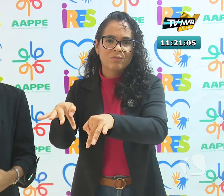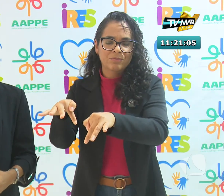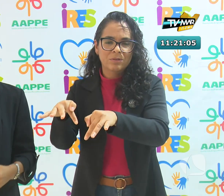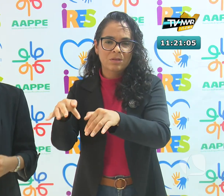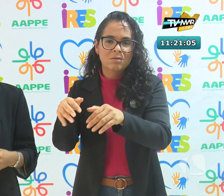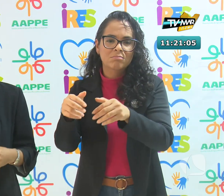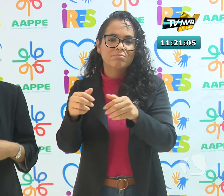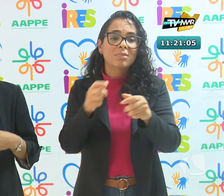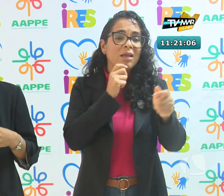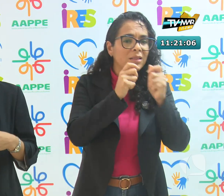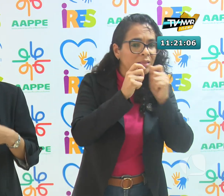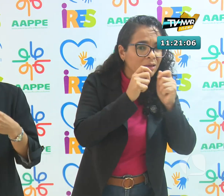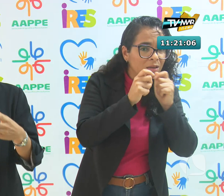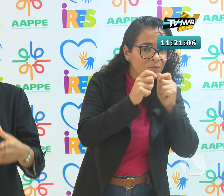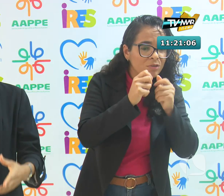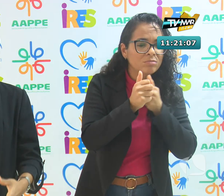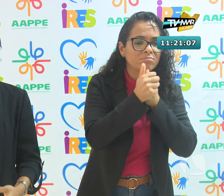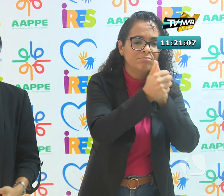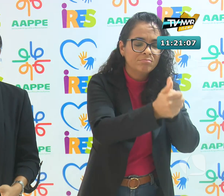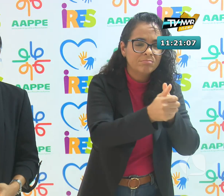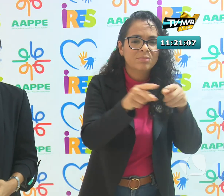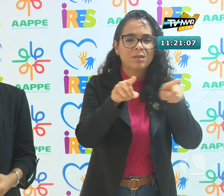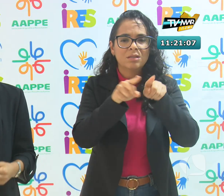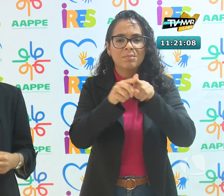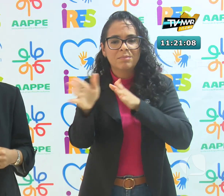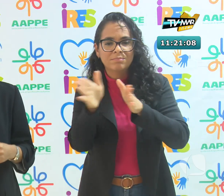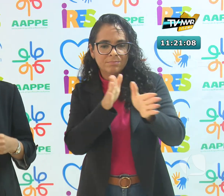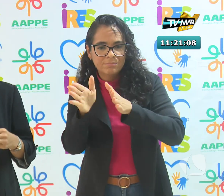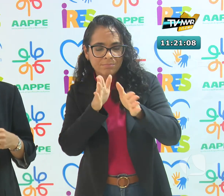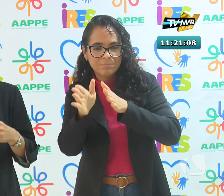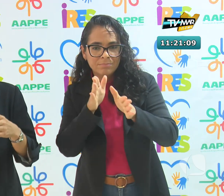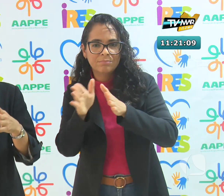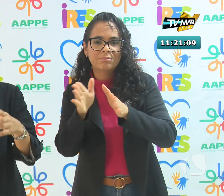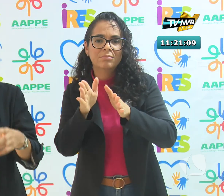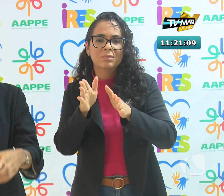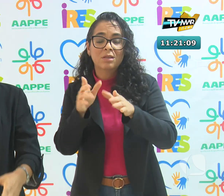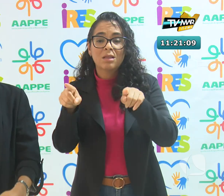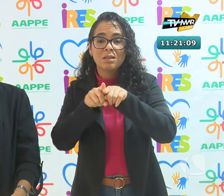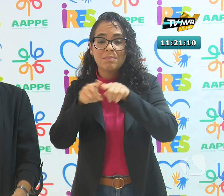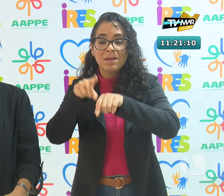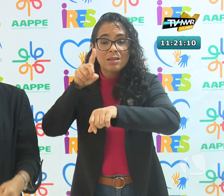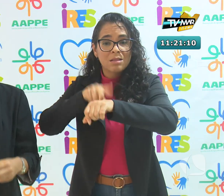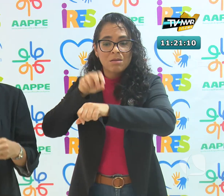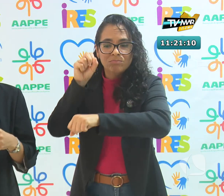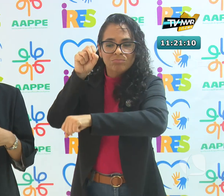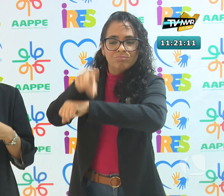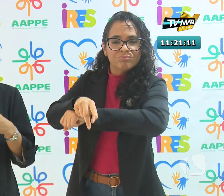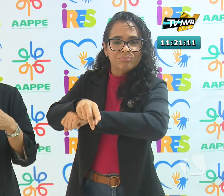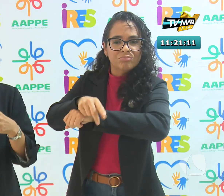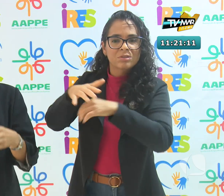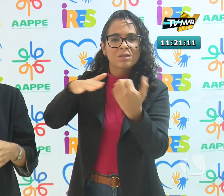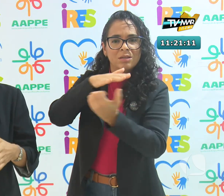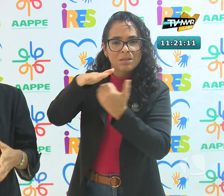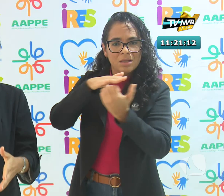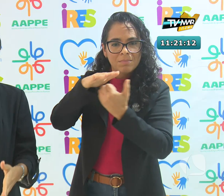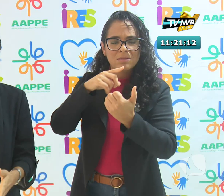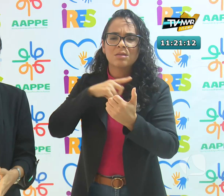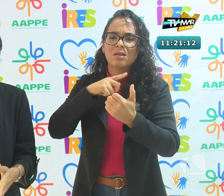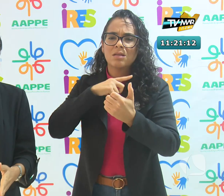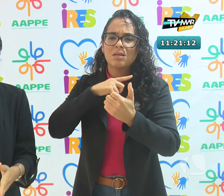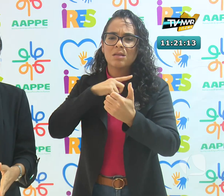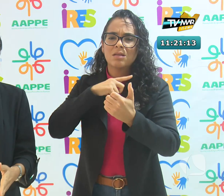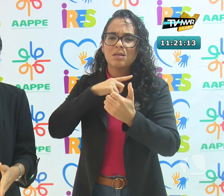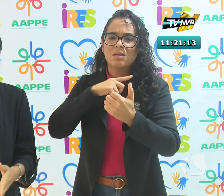processo seletivo, vai acessibilizar na hora da entrevista e quando ela for inserida no mercado, a gente também oferece um acompanhamento